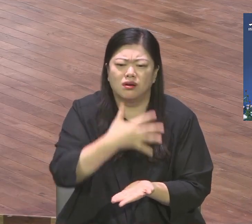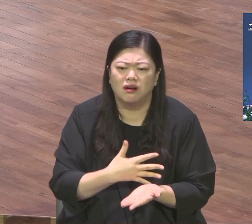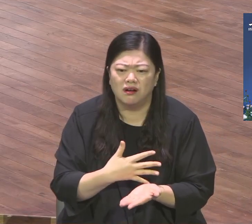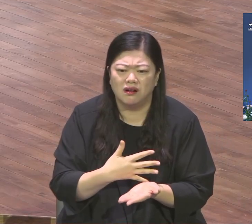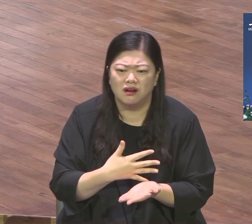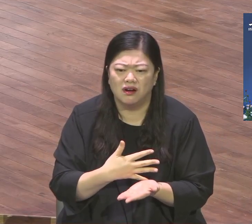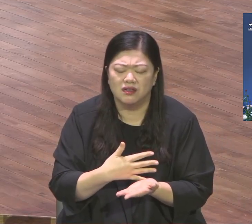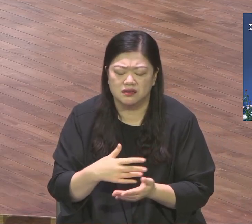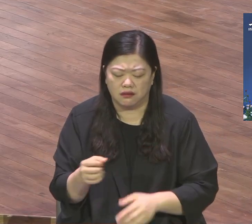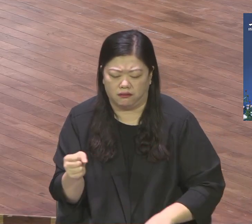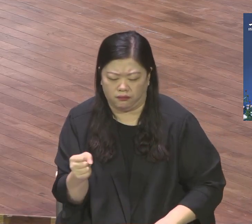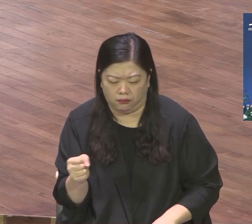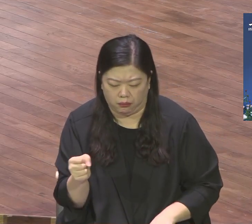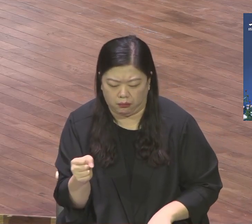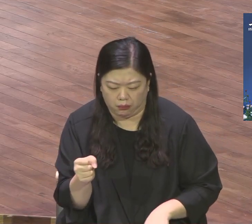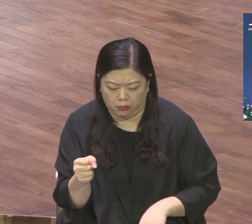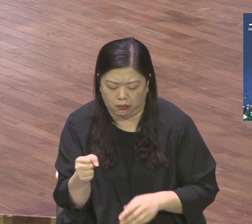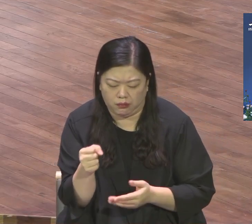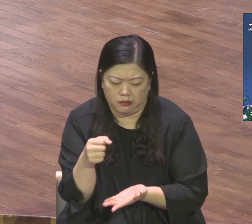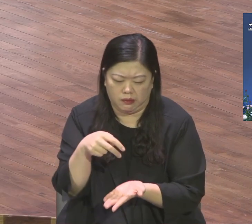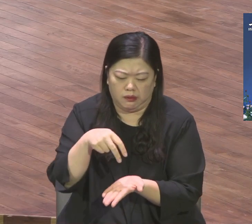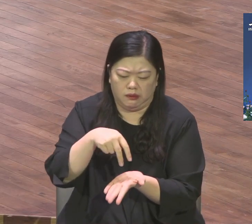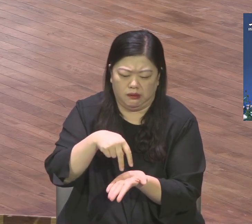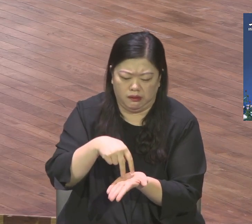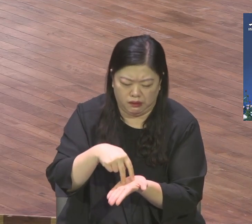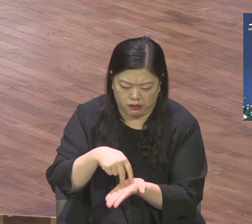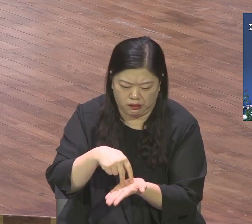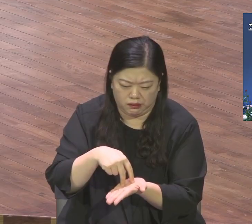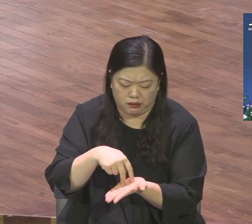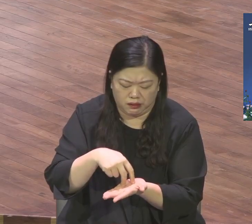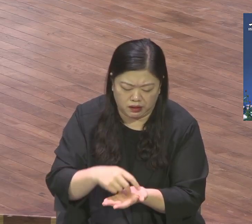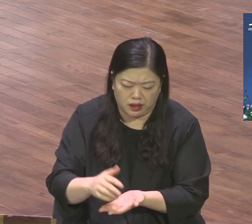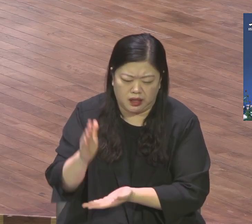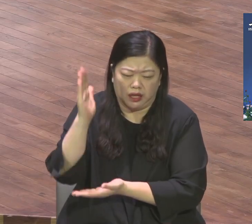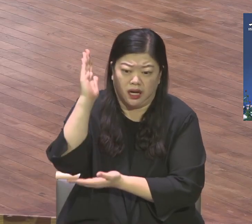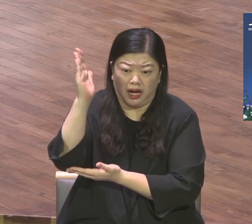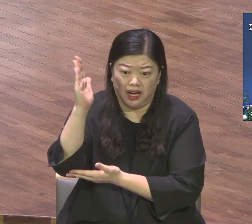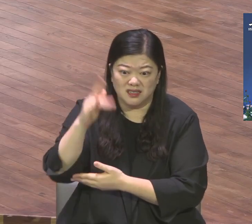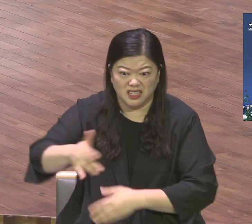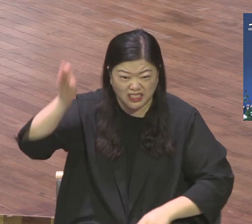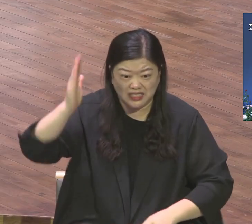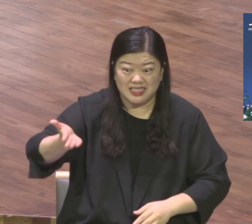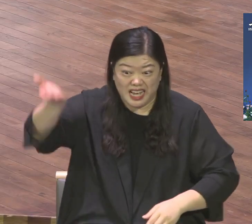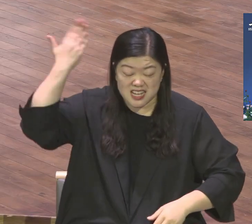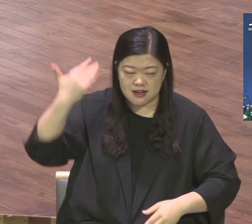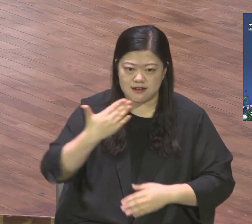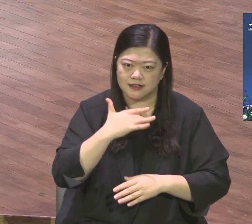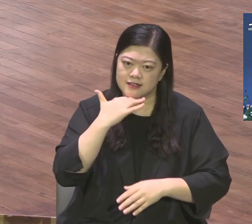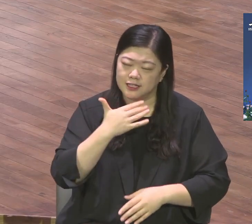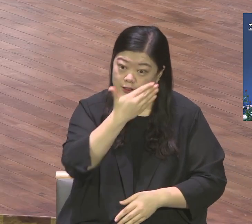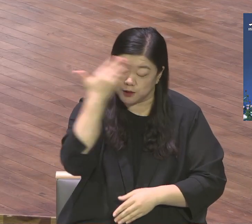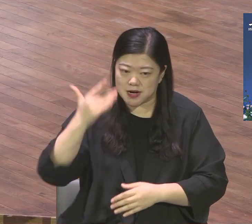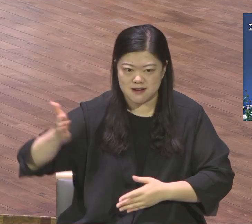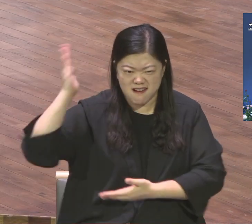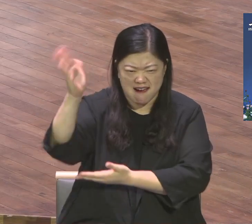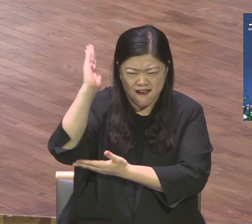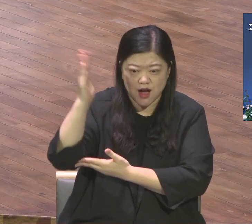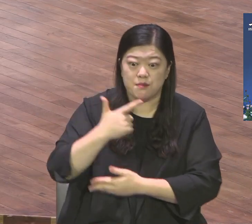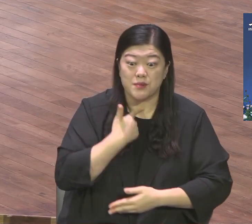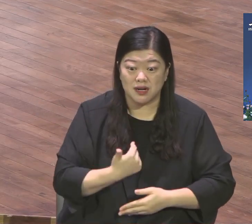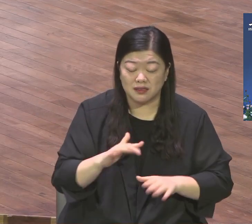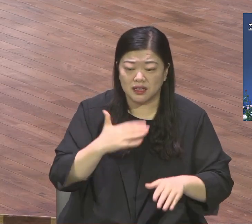나와가지고 에베소 교회 교인들에게 강단에서 그렇게 한마디씩 권면을 함으로써